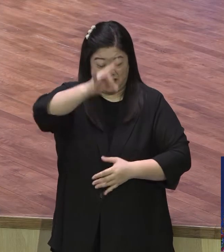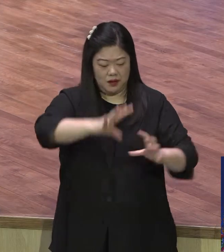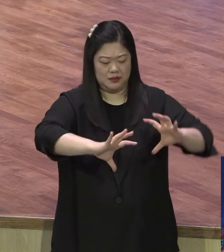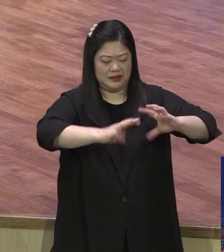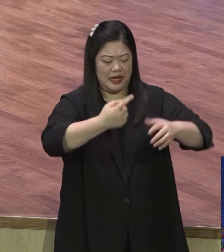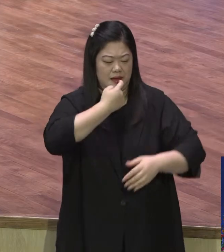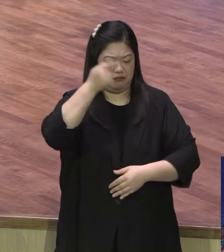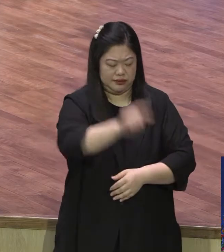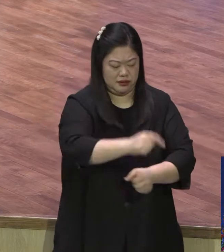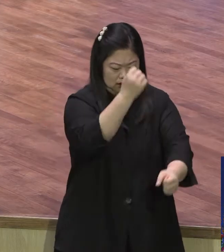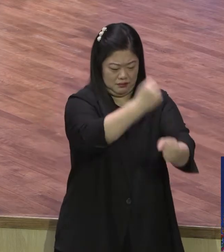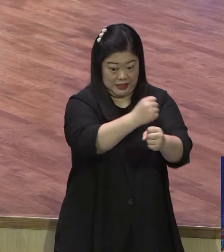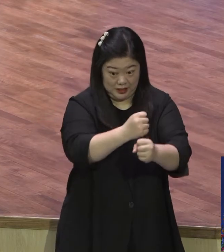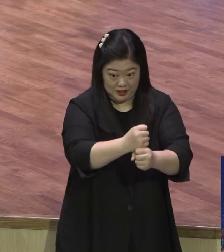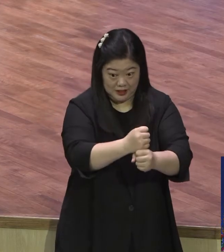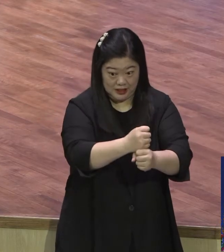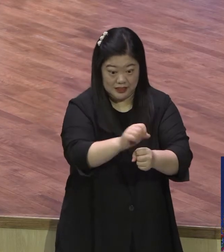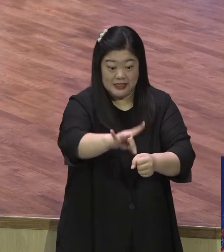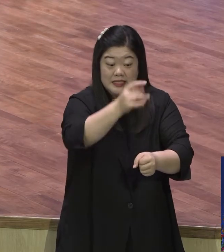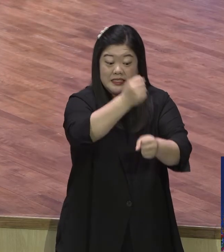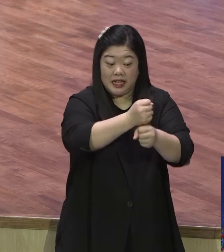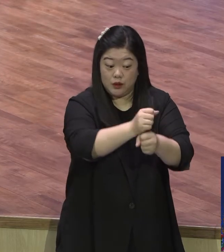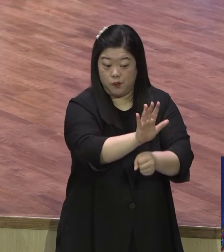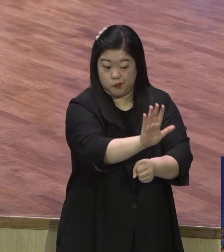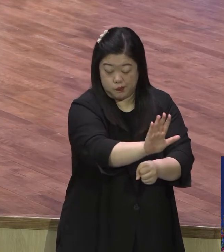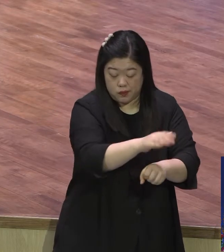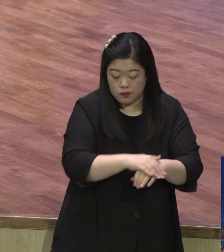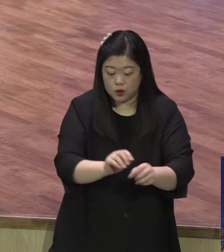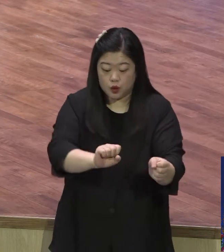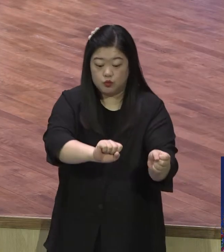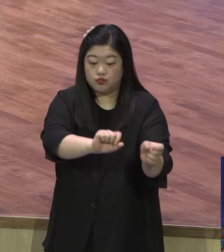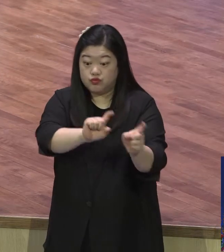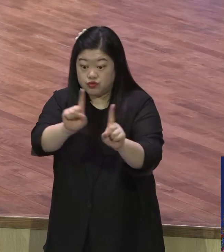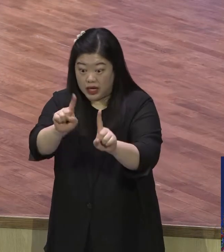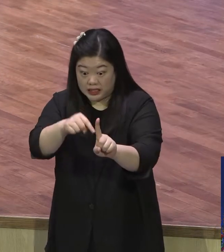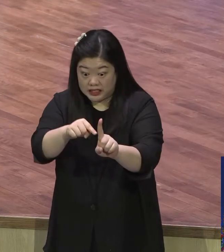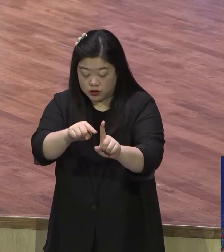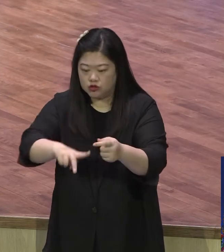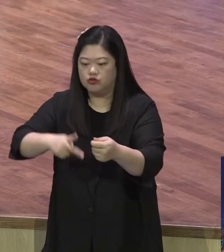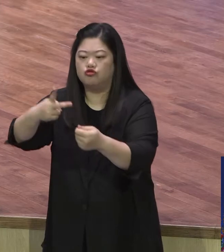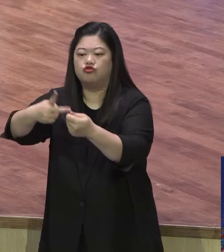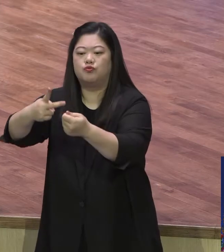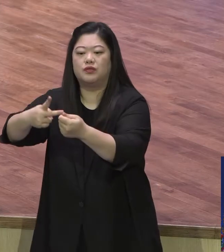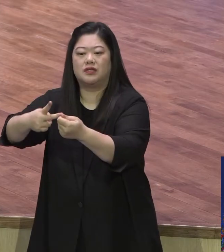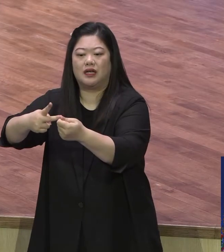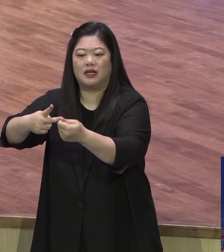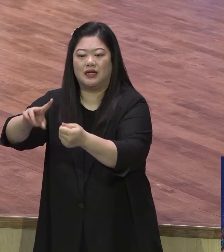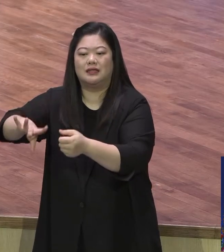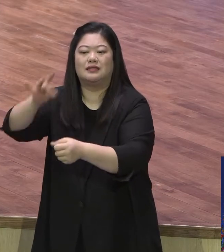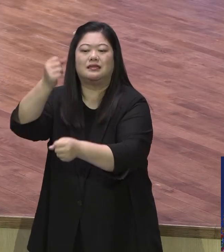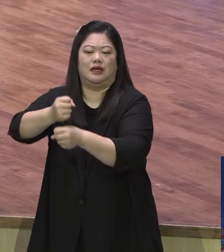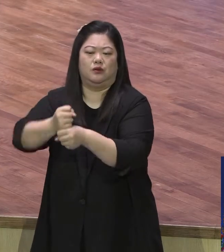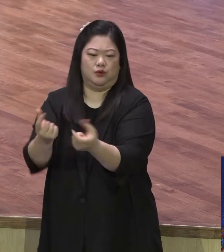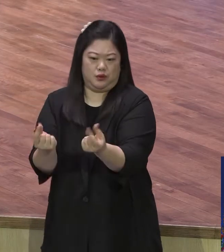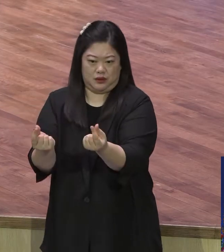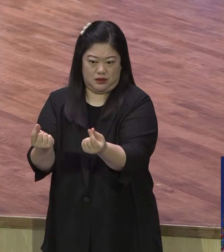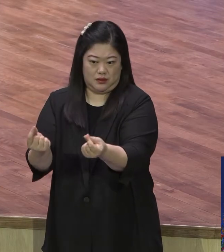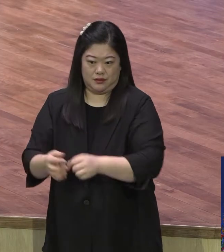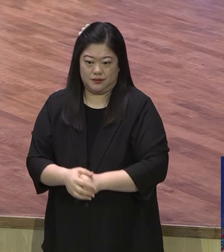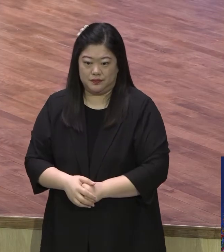재창조의 사실 이 부활을 통해서 재창조의 축복을 받았어요 그래서 이 부활신앙 재창조의